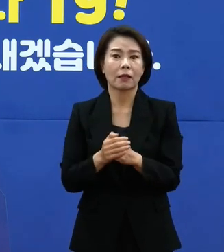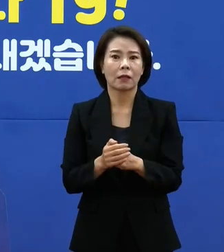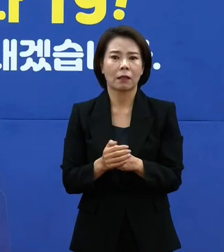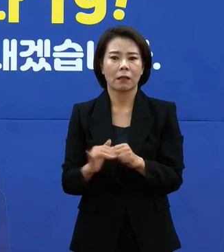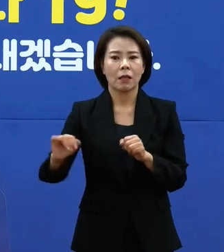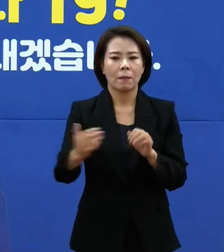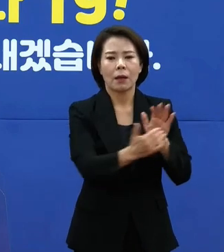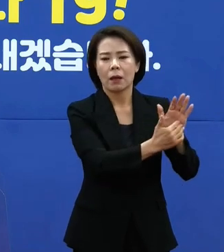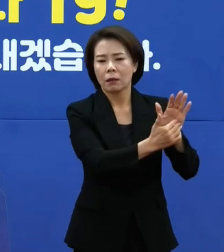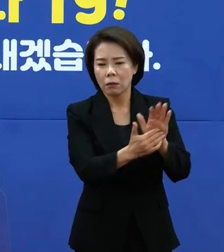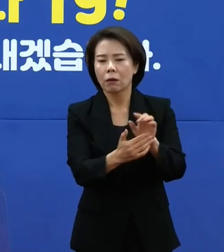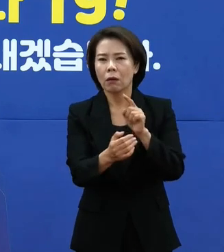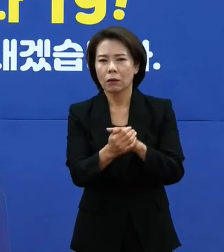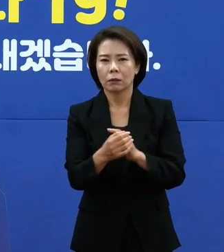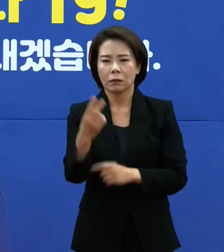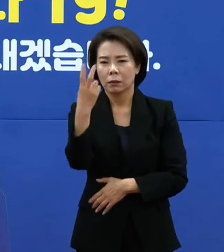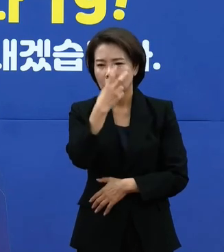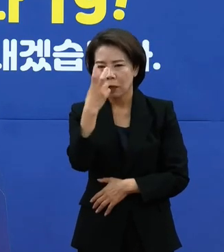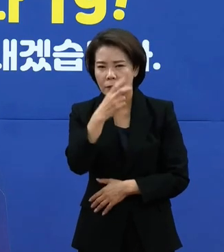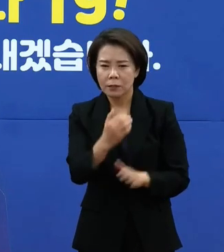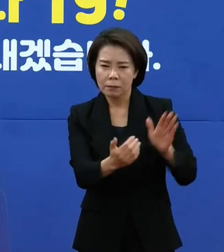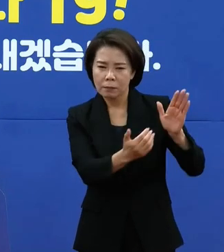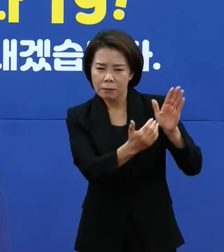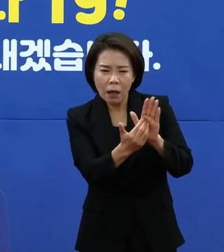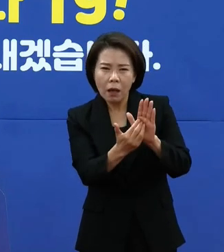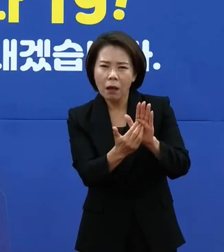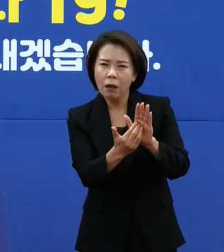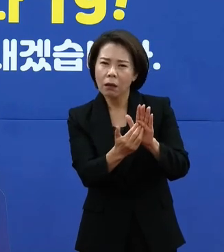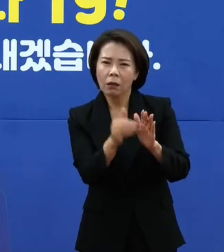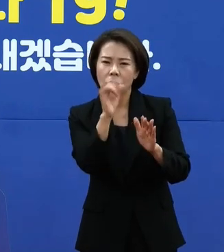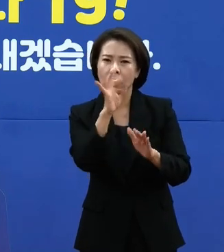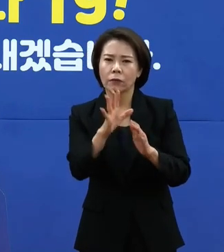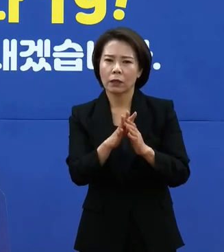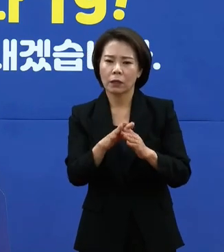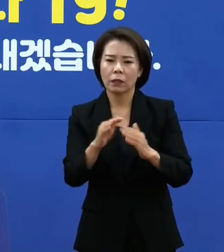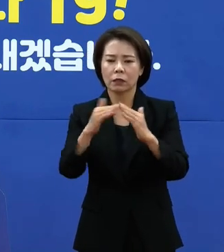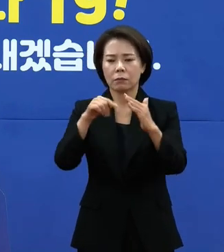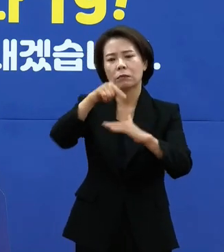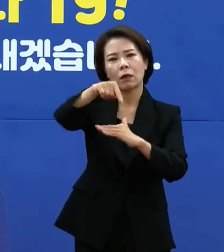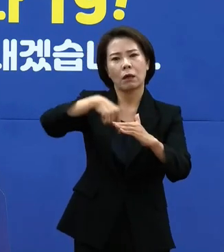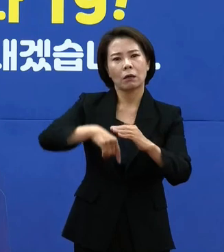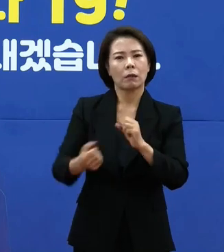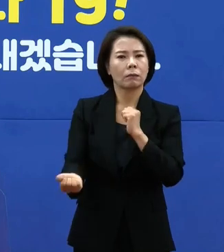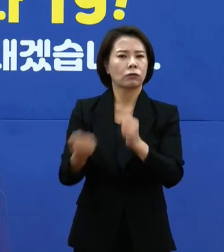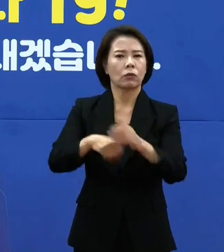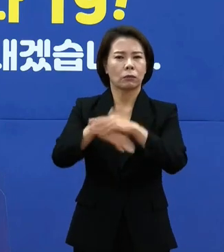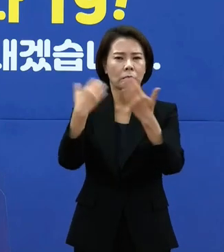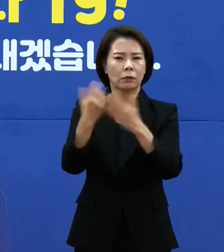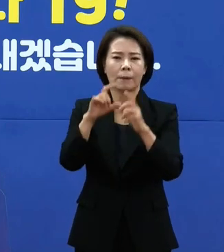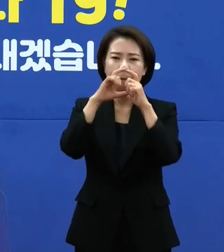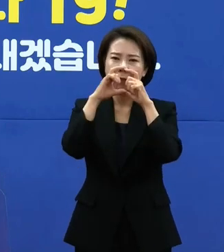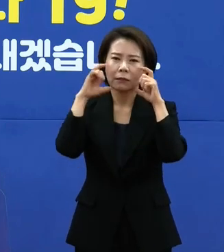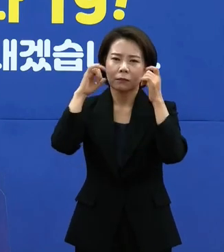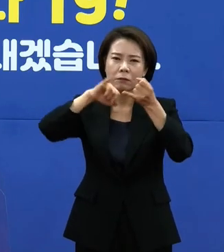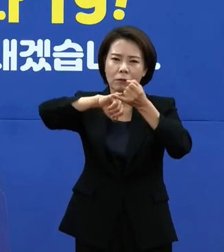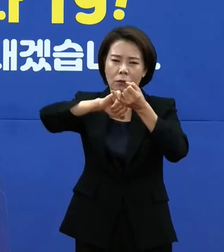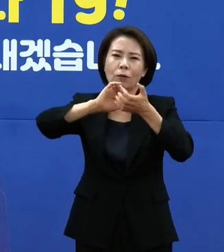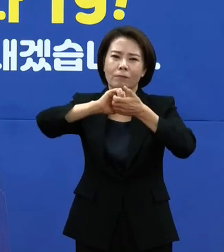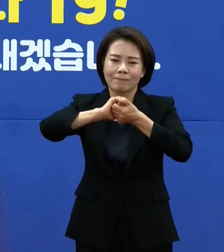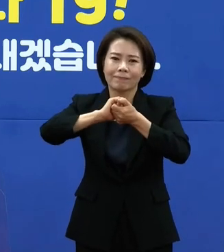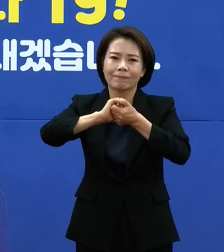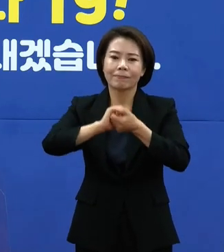방역은 감시와 통제만으로 결코 해결되지 않는 만큼 실내외를 불문하고 마스크를 반드시 착용해 주십시오.